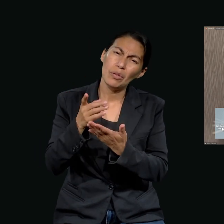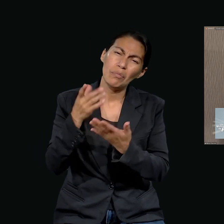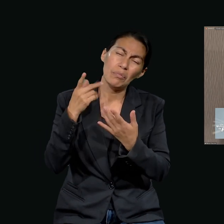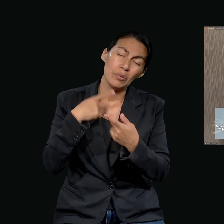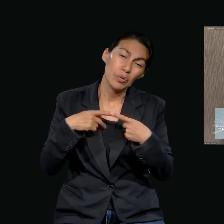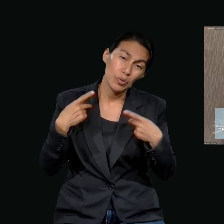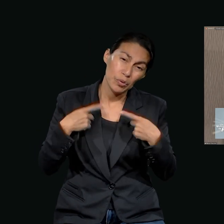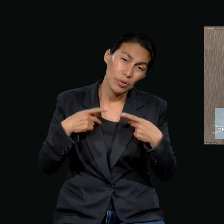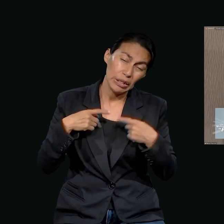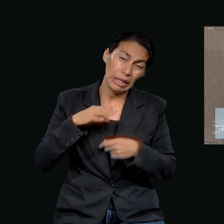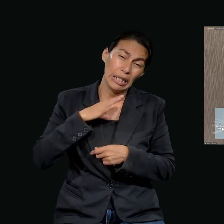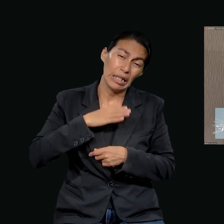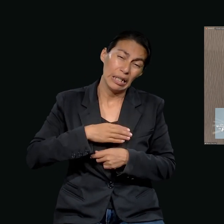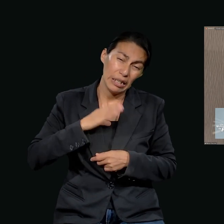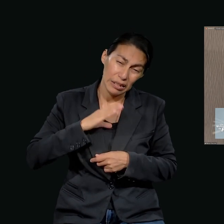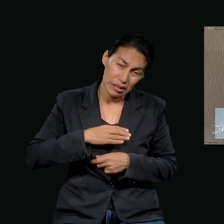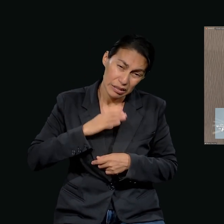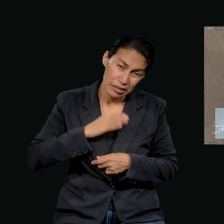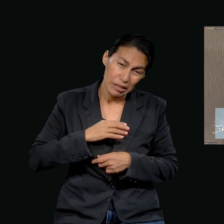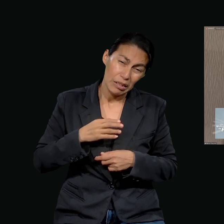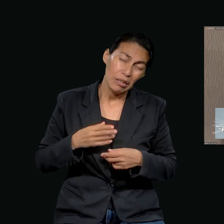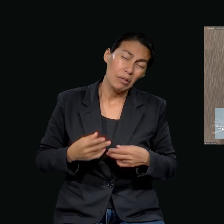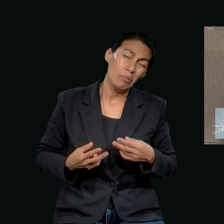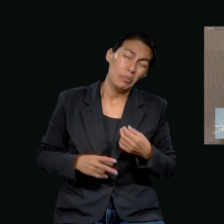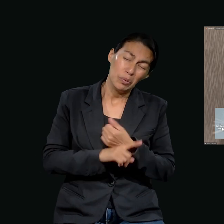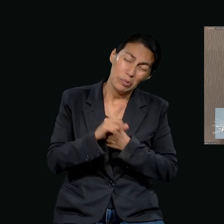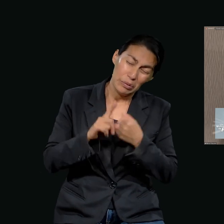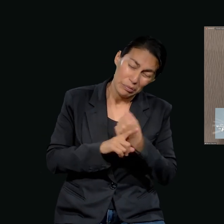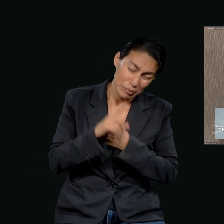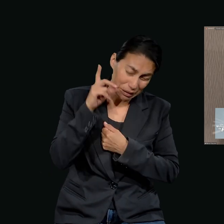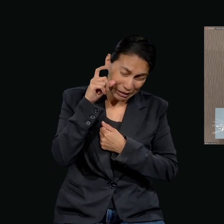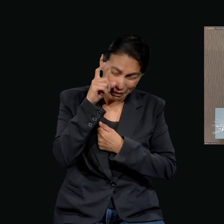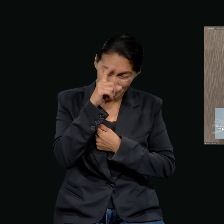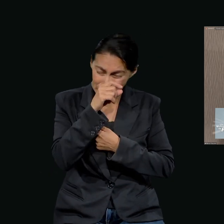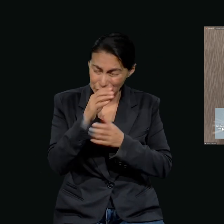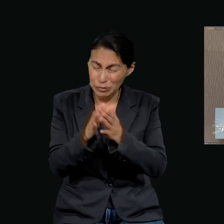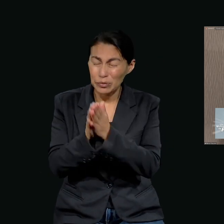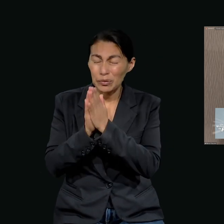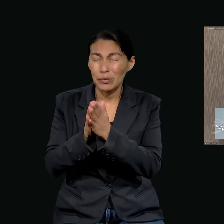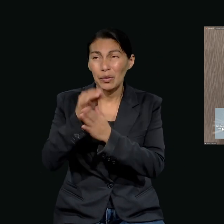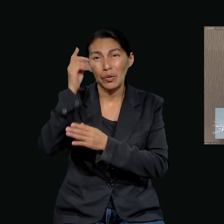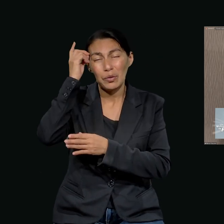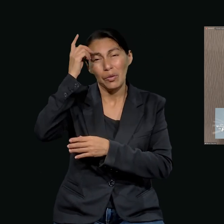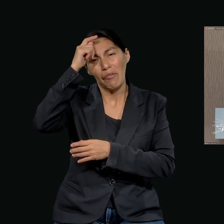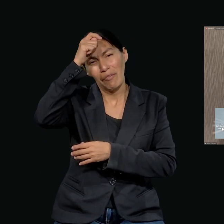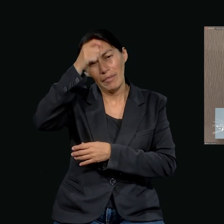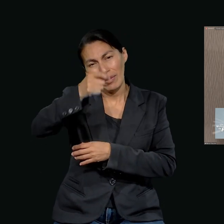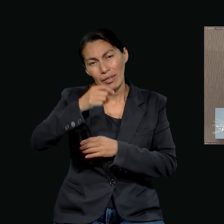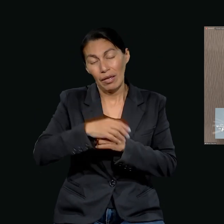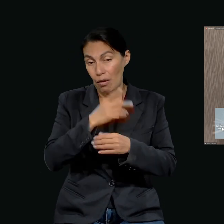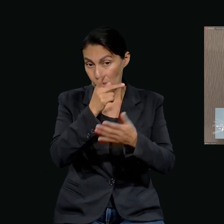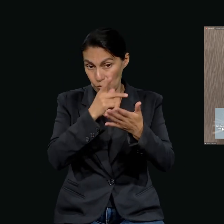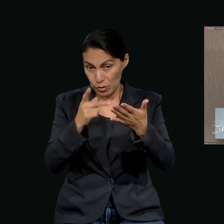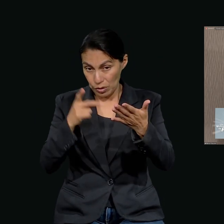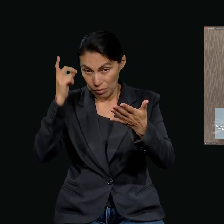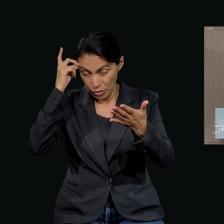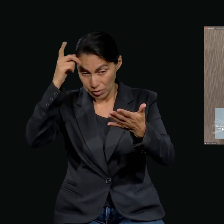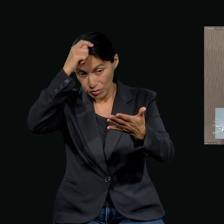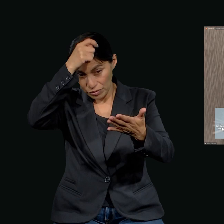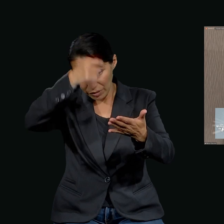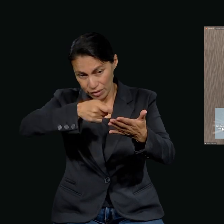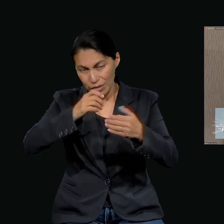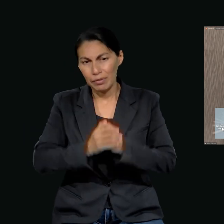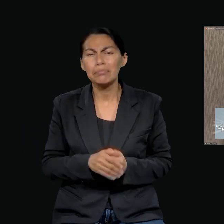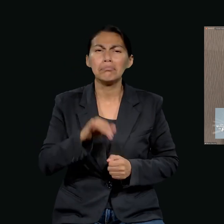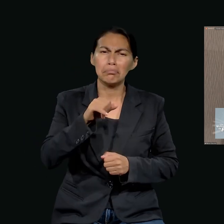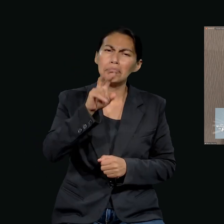Magda Aguirre Su oración Intercesora Por un alma Sufriendo Por cáncer Por una familia